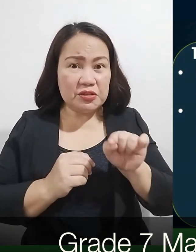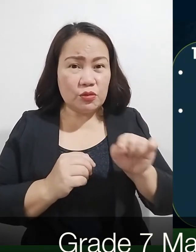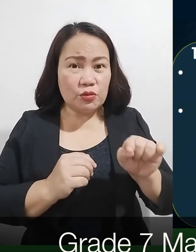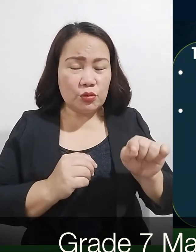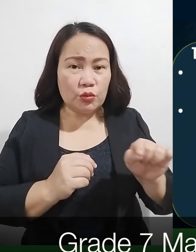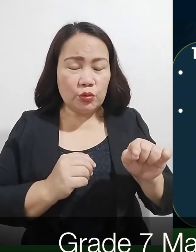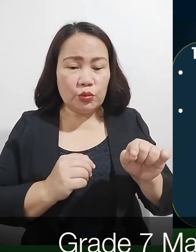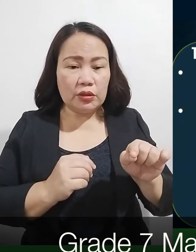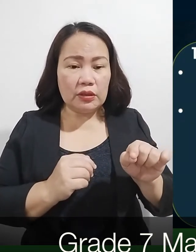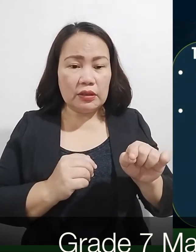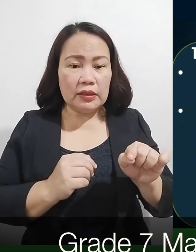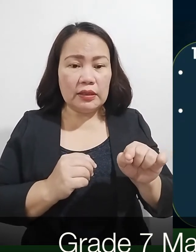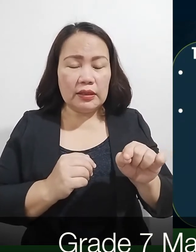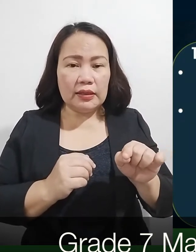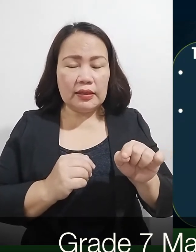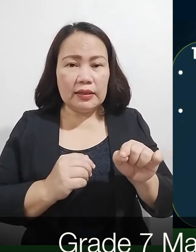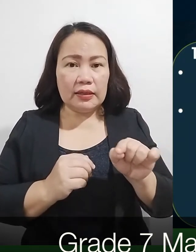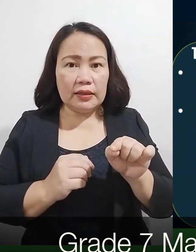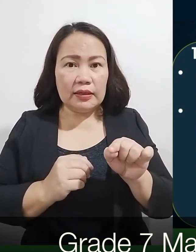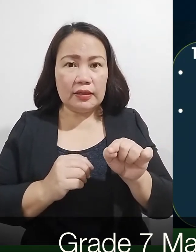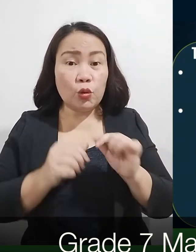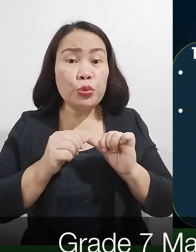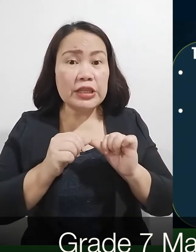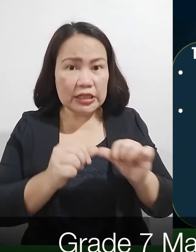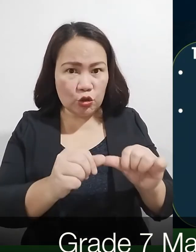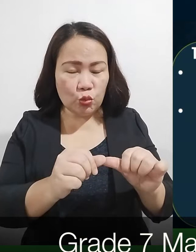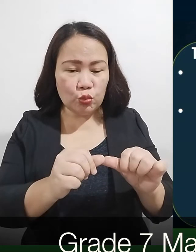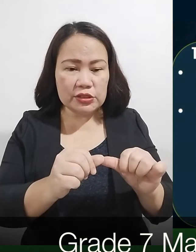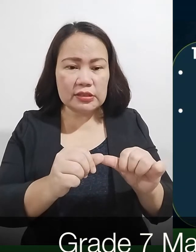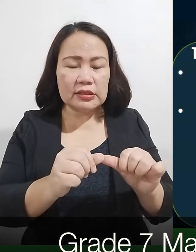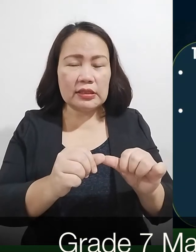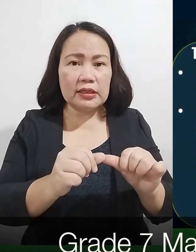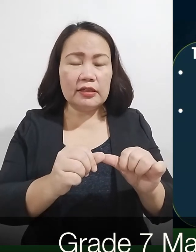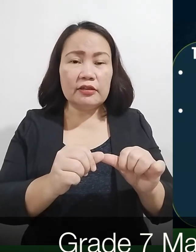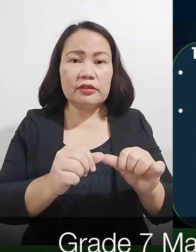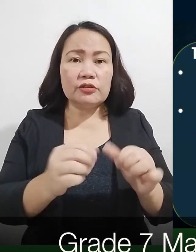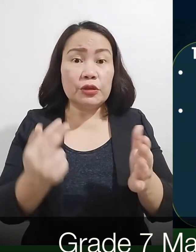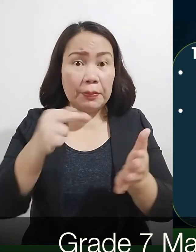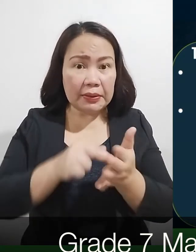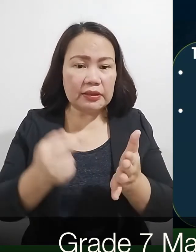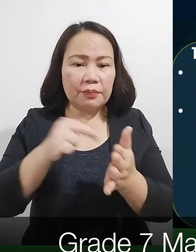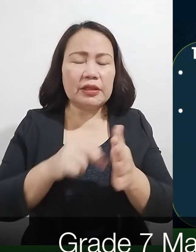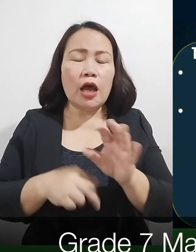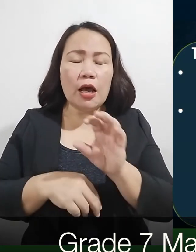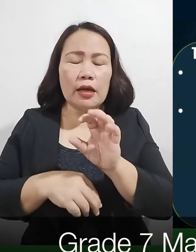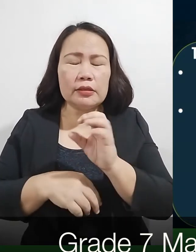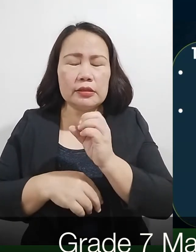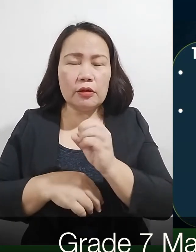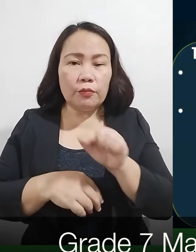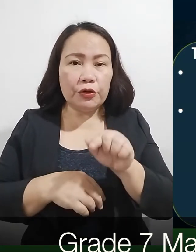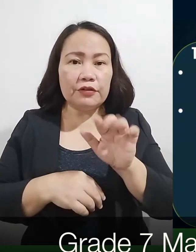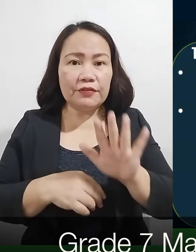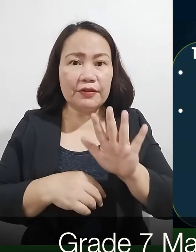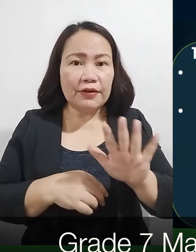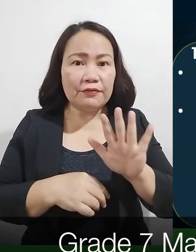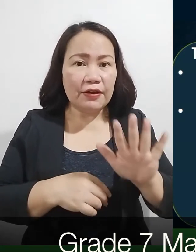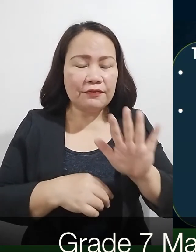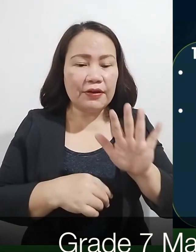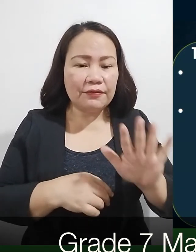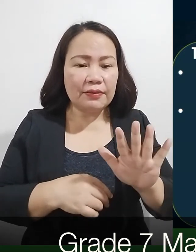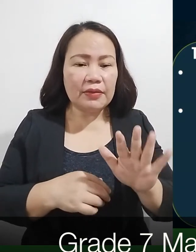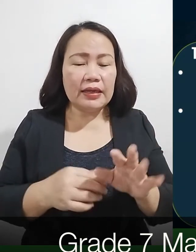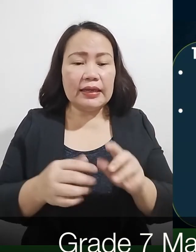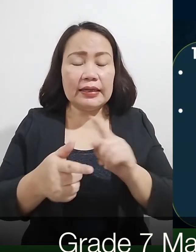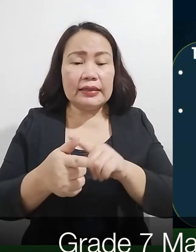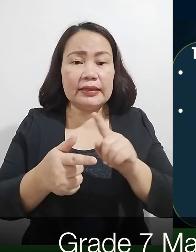and eto, meron tayong 3 dots, so ellipse, ano yan? Continuous, ibig sabihin. So, 0.555. Now, we